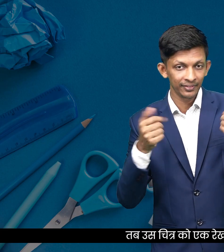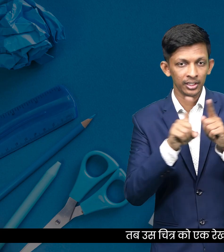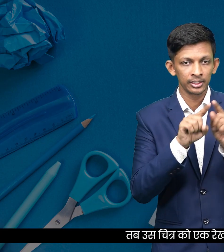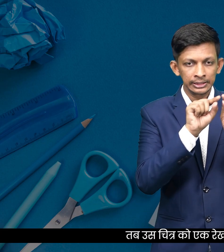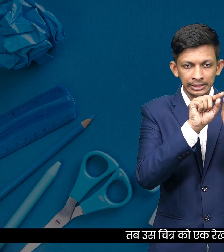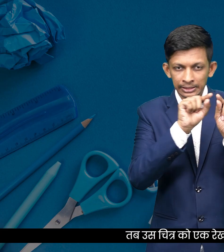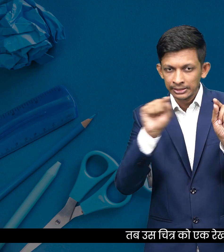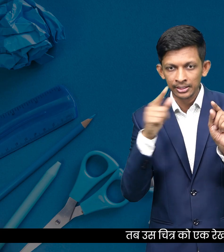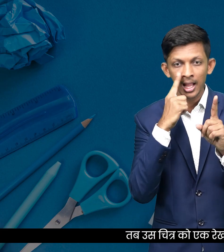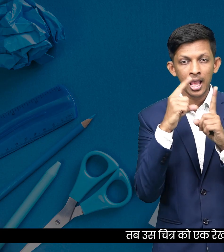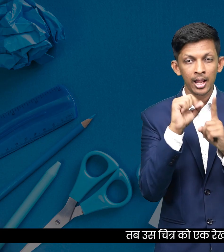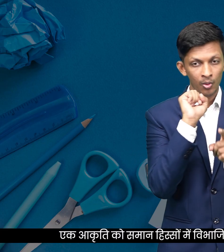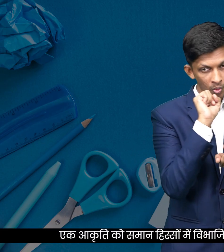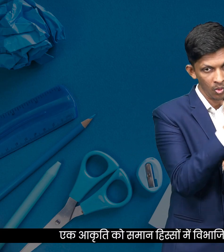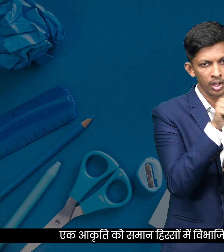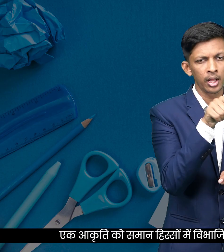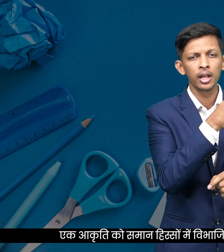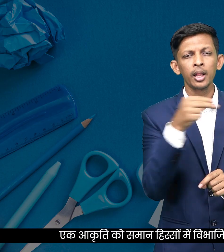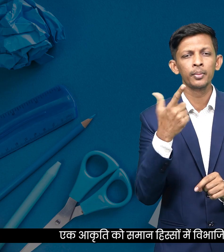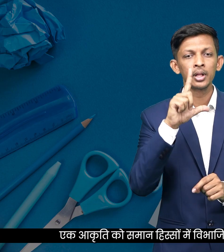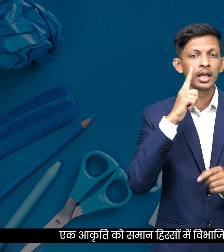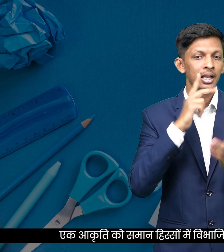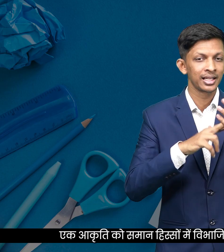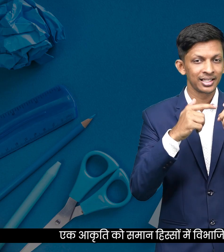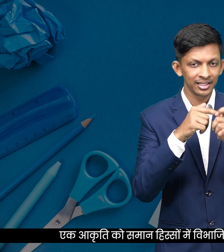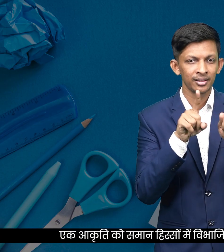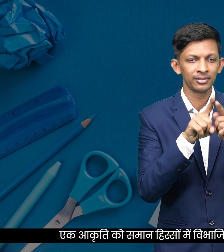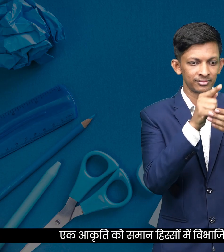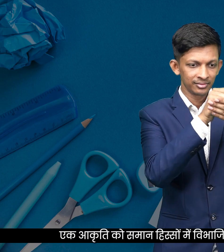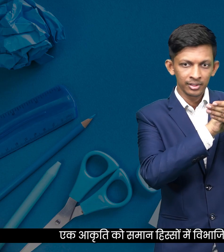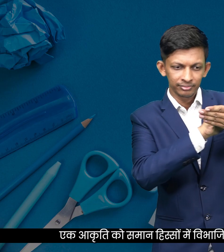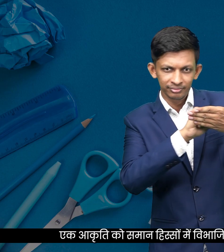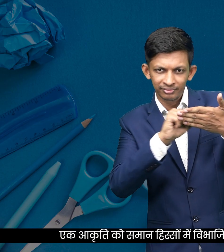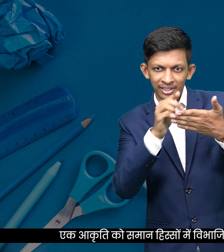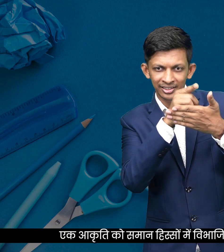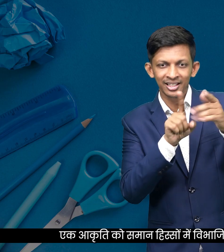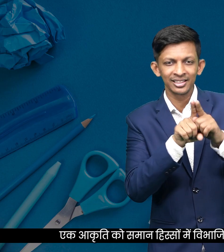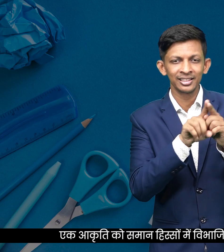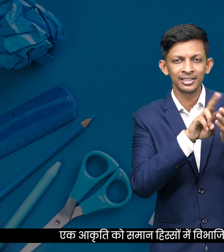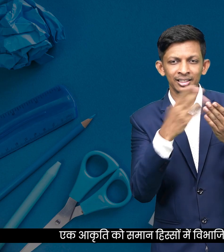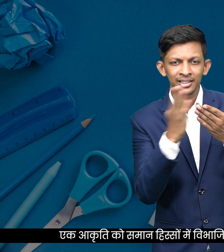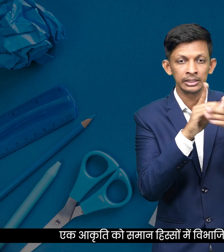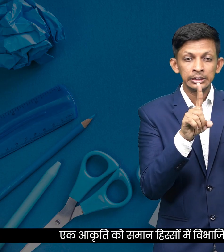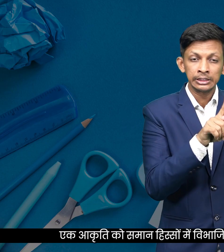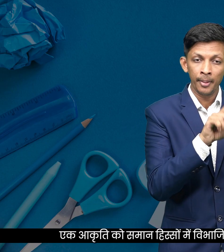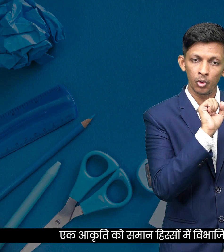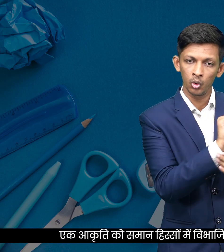समरूपता कहा जाता है। एक आकृति को समान हिस्सों में विभाजित करने वाली रेखा को समरूपता की रेखा